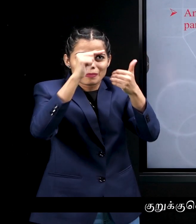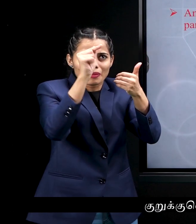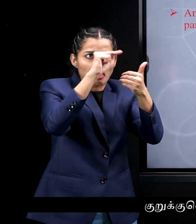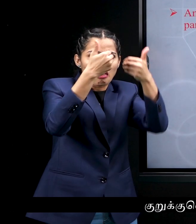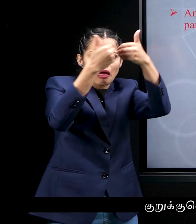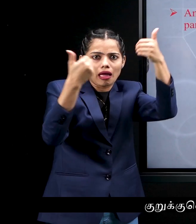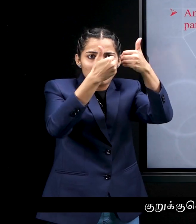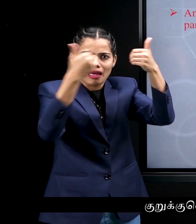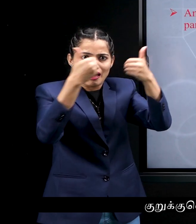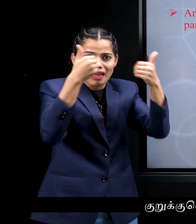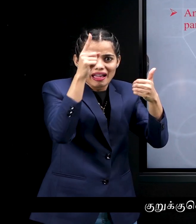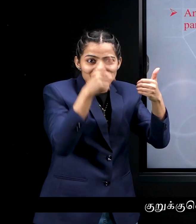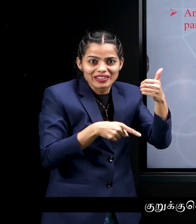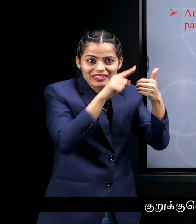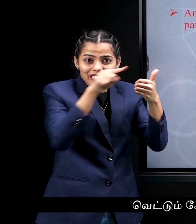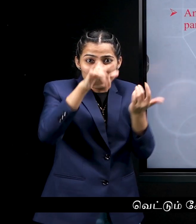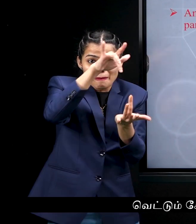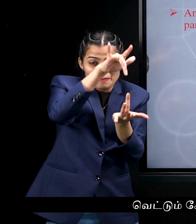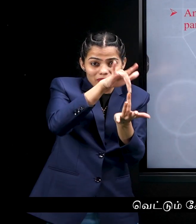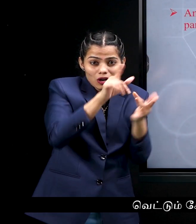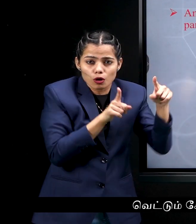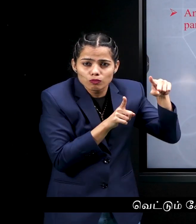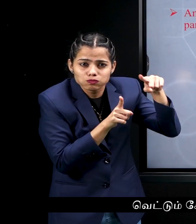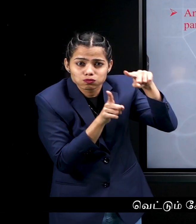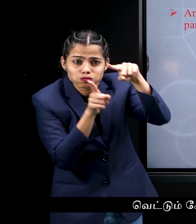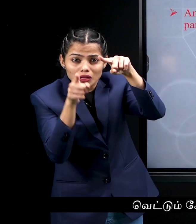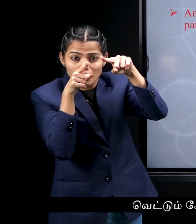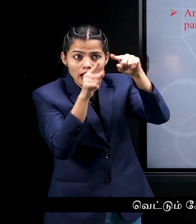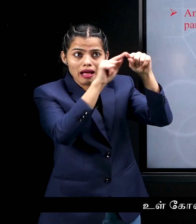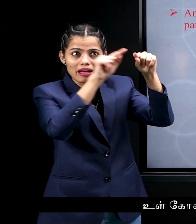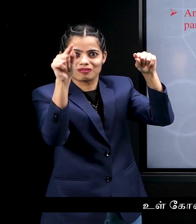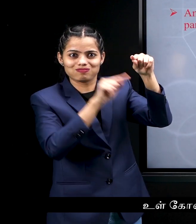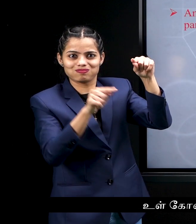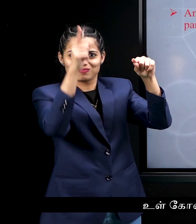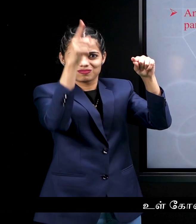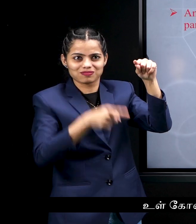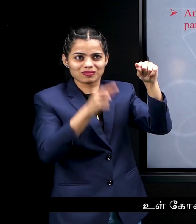வெட்டும் கோடுகள் இணையாக இருக்கும்போது மாற்று உள்கோணங்கள் சம அளவுகளைக் கொண்டிருக்கும்.